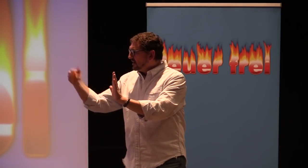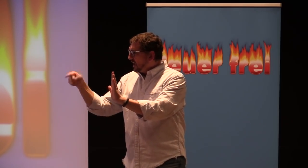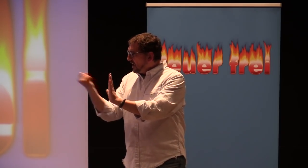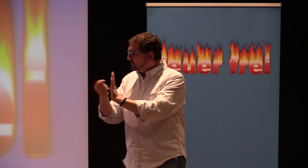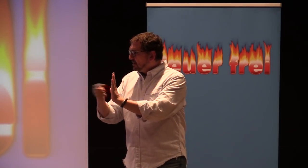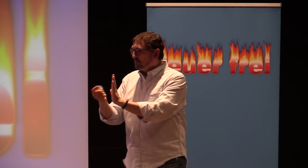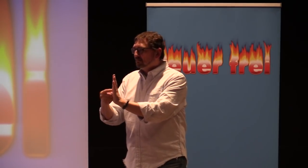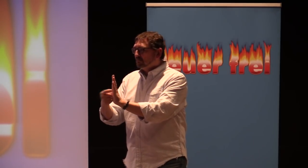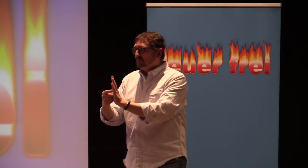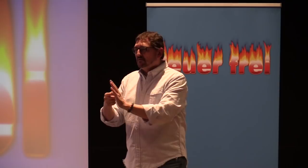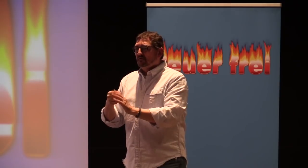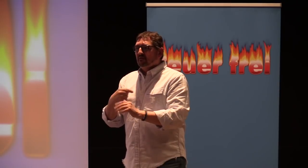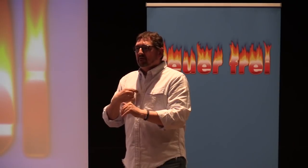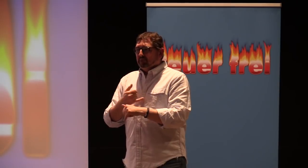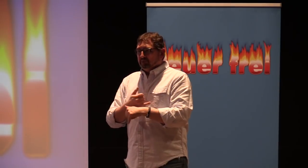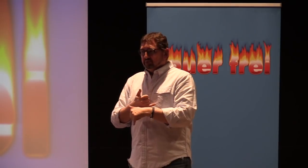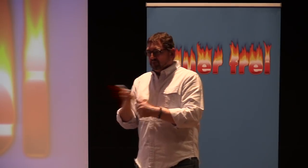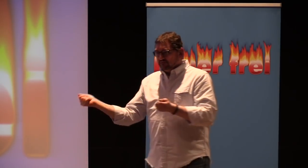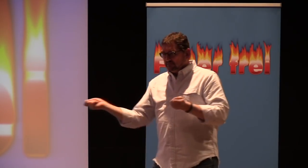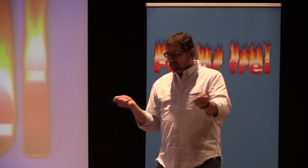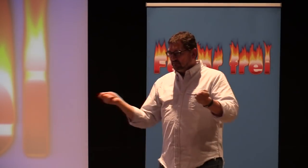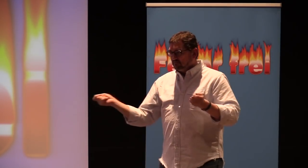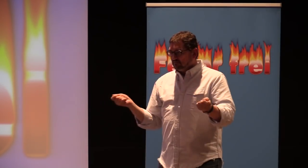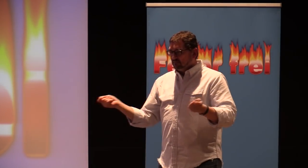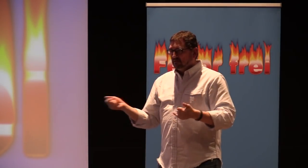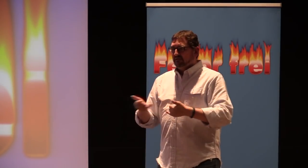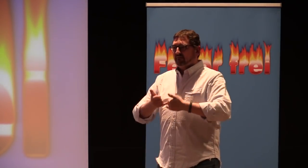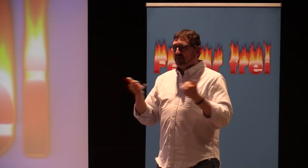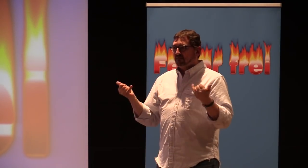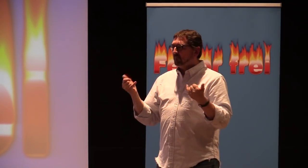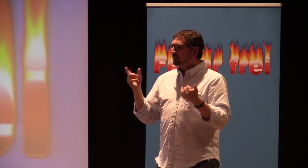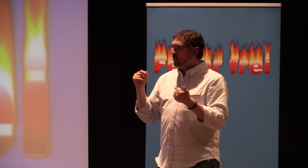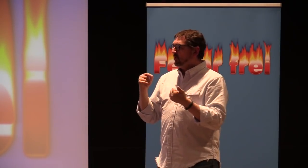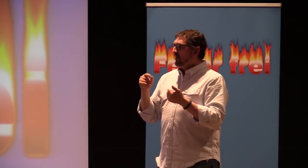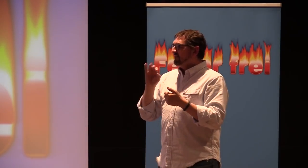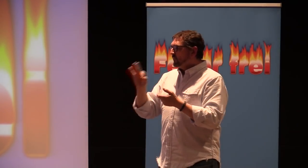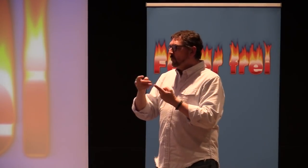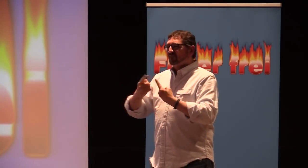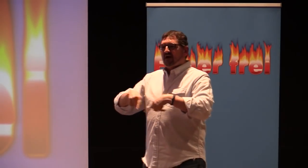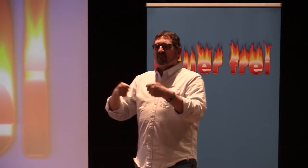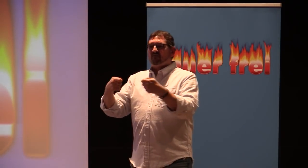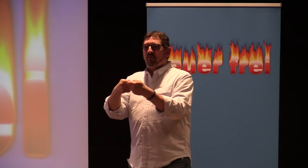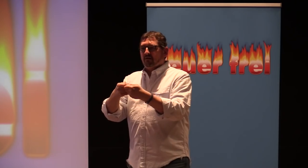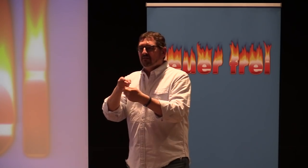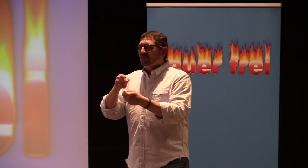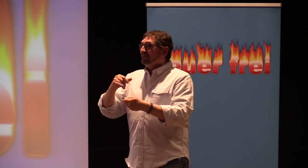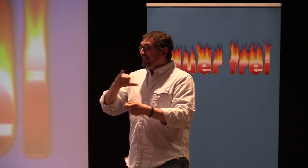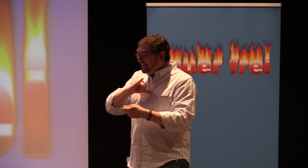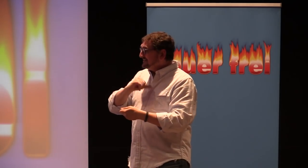nicht gewährt werden können. Und ja, da frage ich mich natürlich, wie kann man das Ganze anders steuern